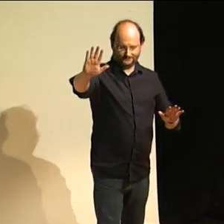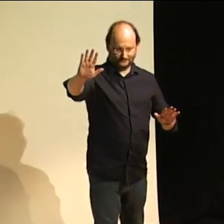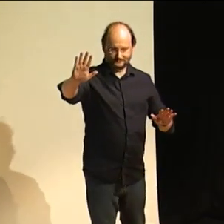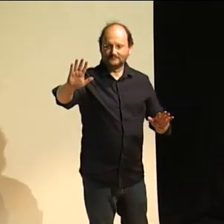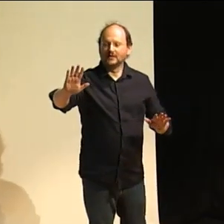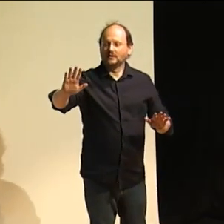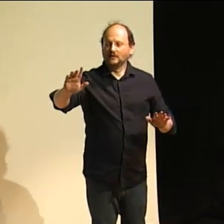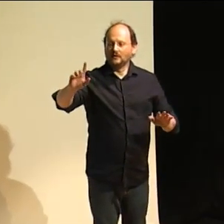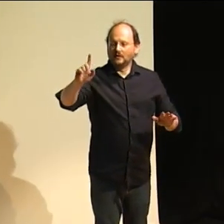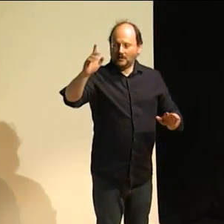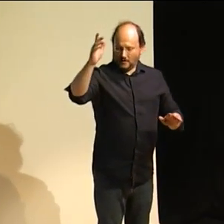ancienne.